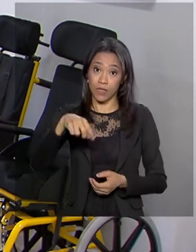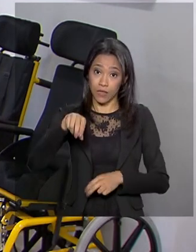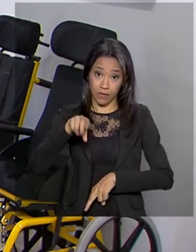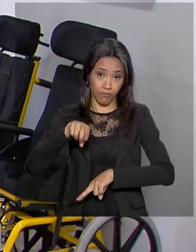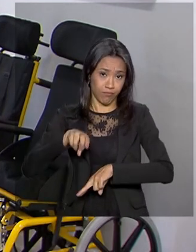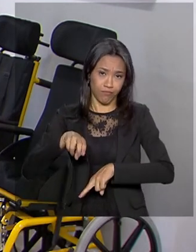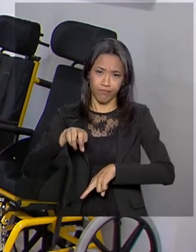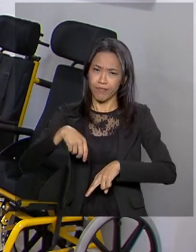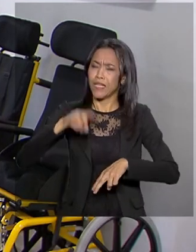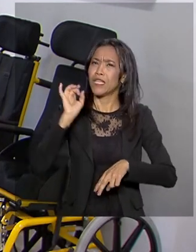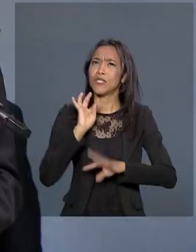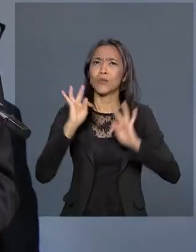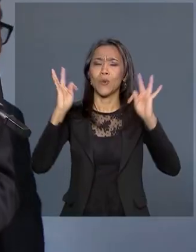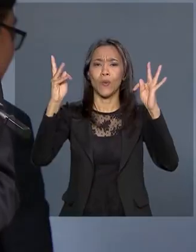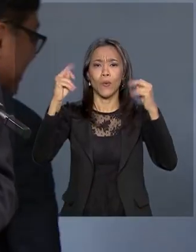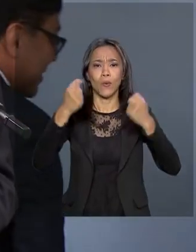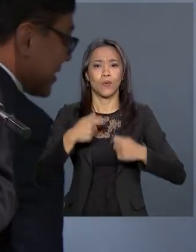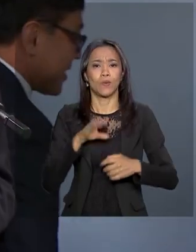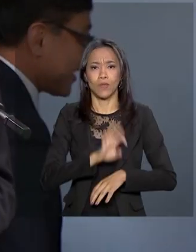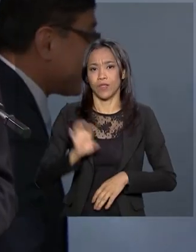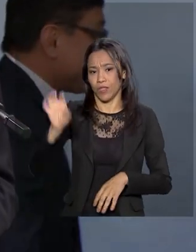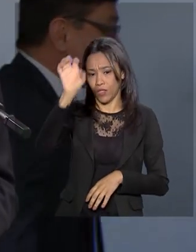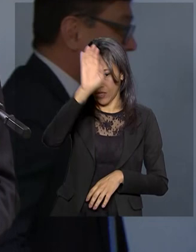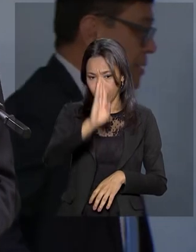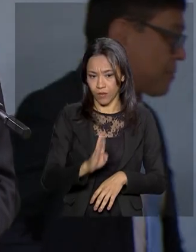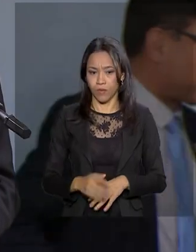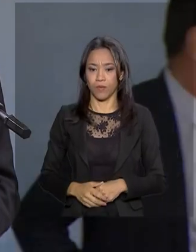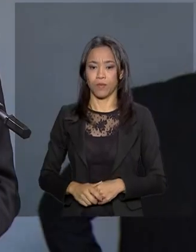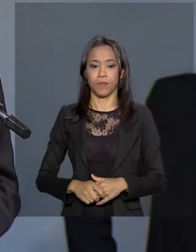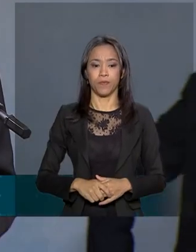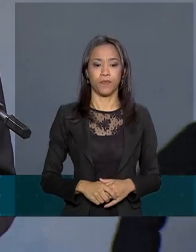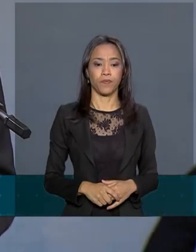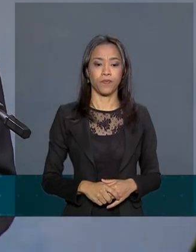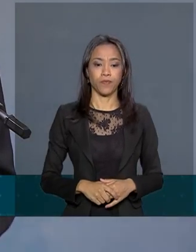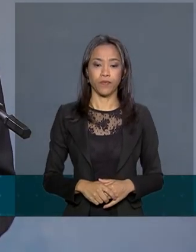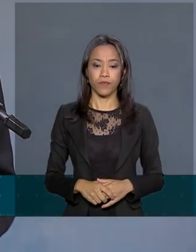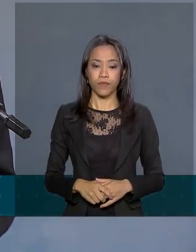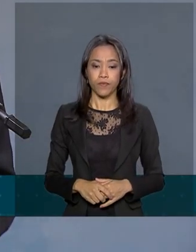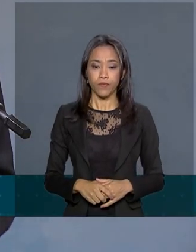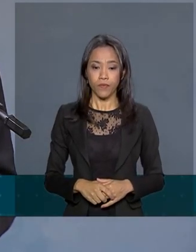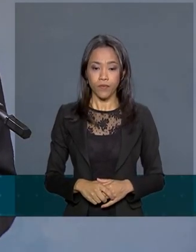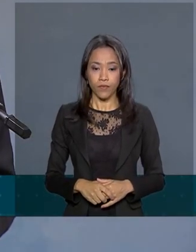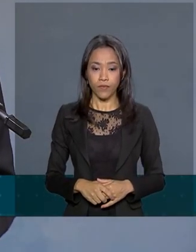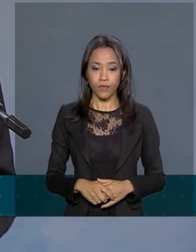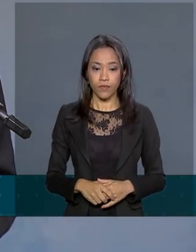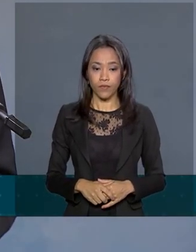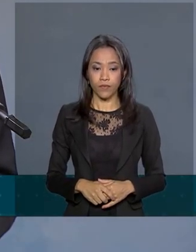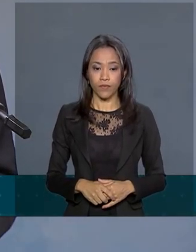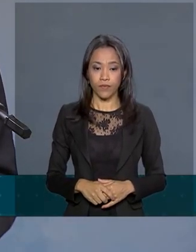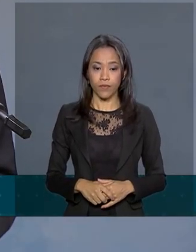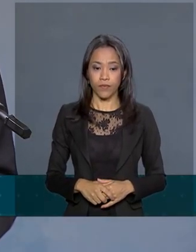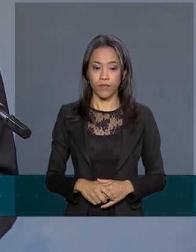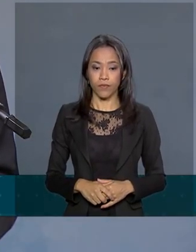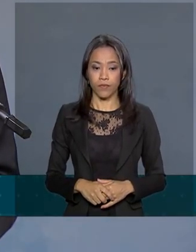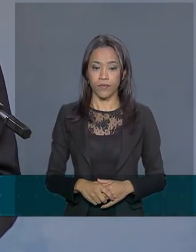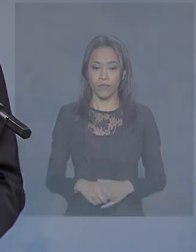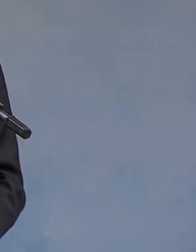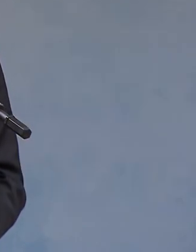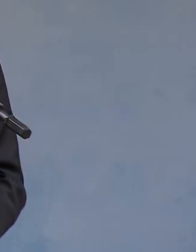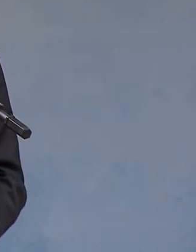em todos os estados. Hoje o Sistema Único de Saúde está na direção de conseguir